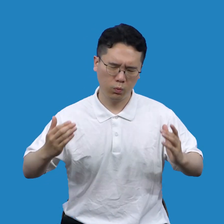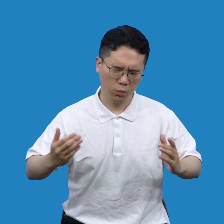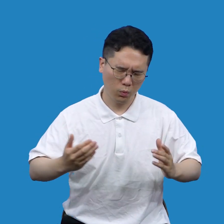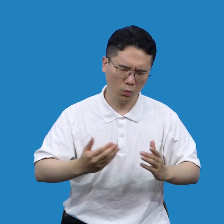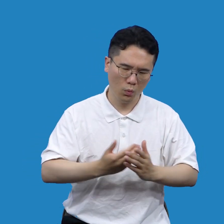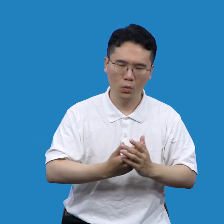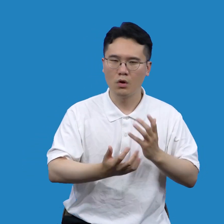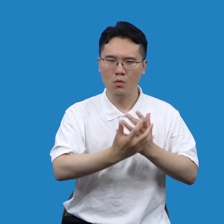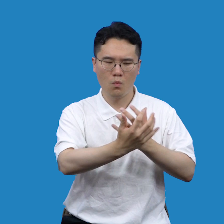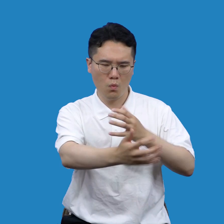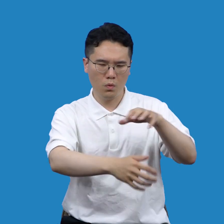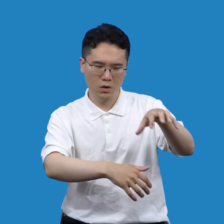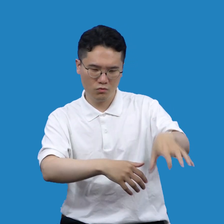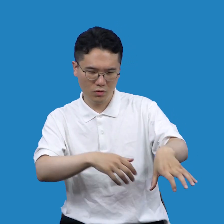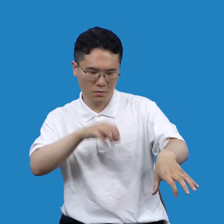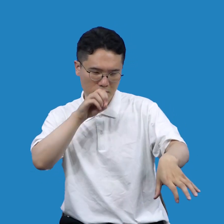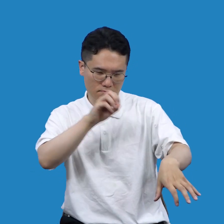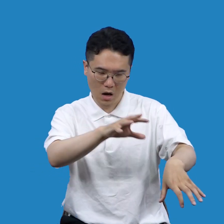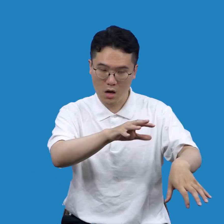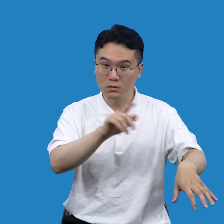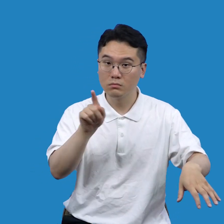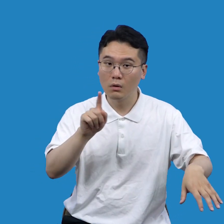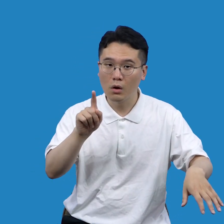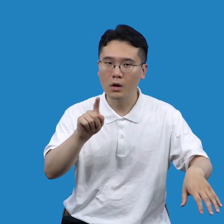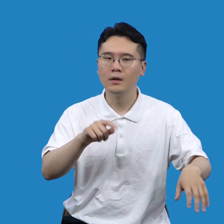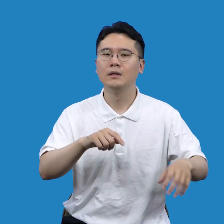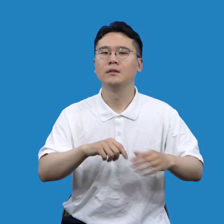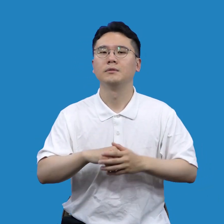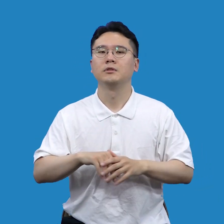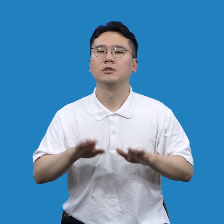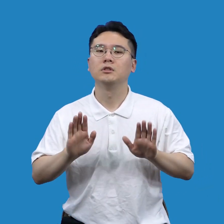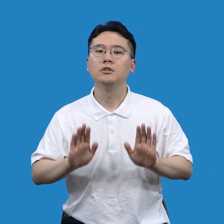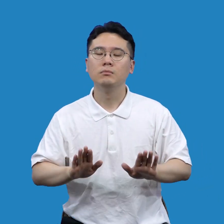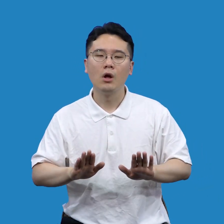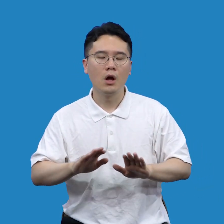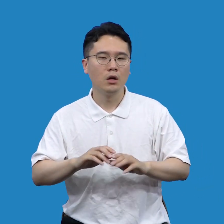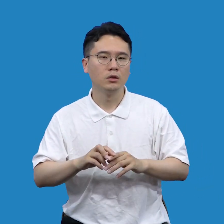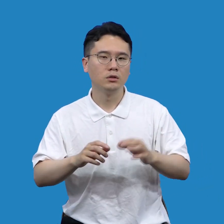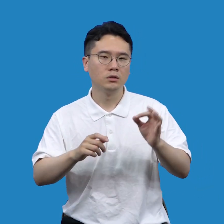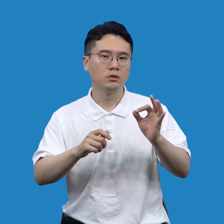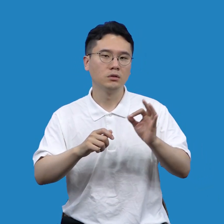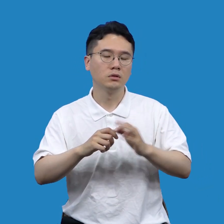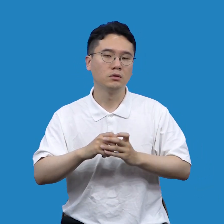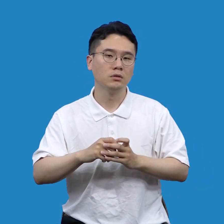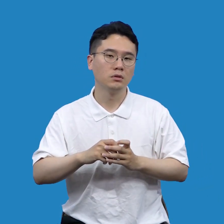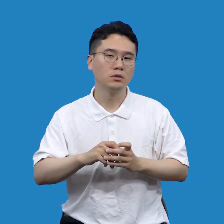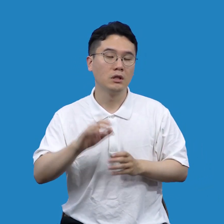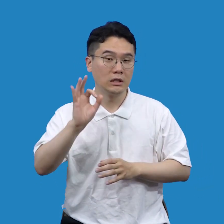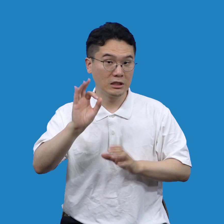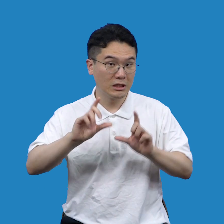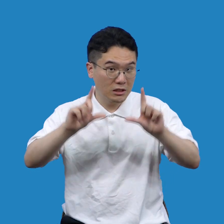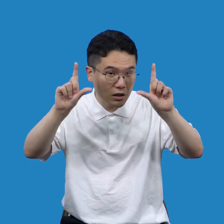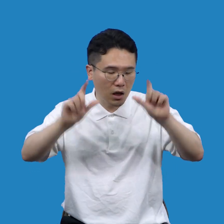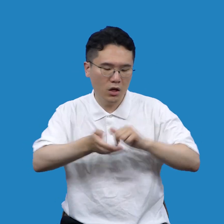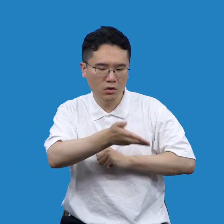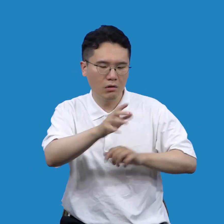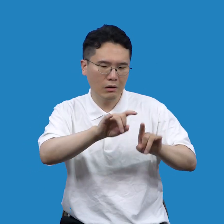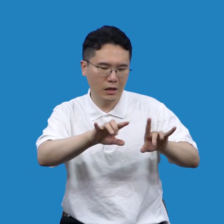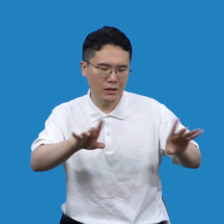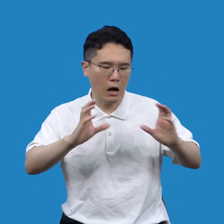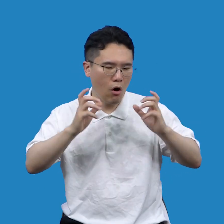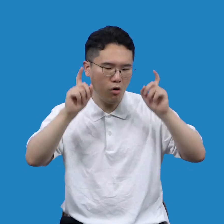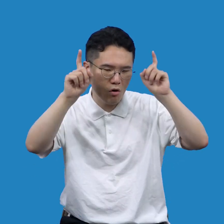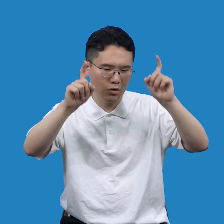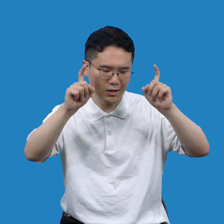온 회중에게 말하여 이르라. 이달 열흘에 너희 각자가 어린 양을 취할지니